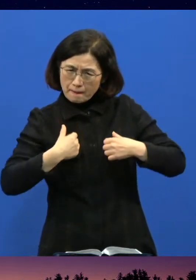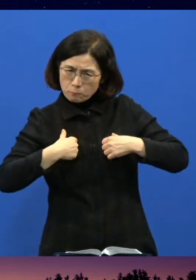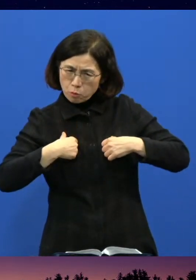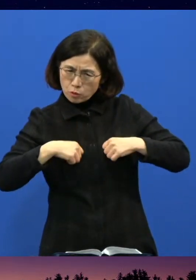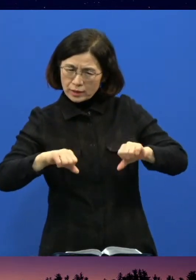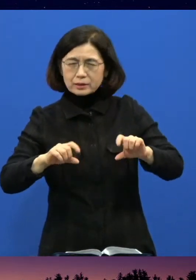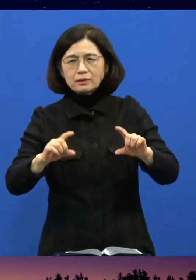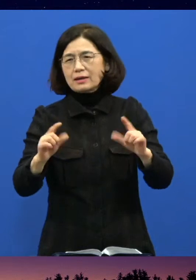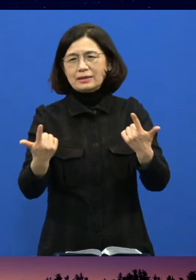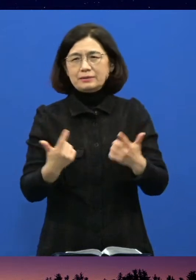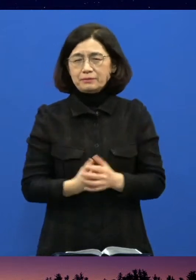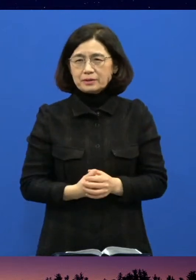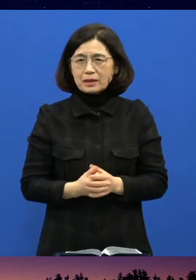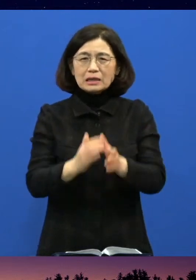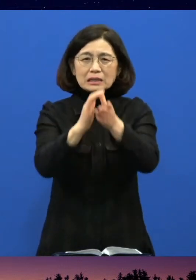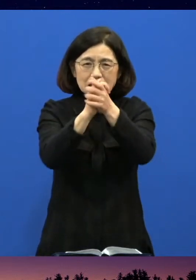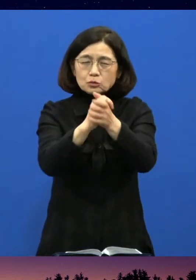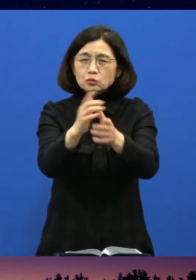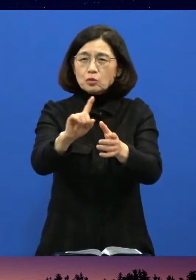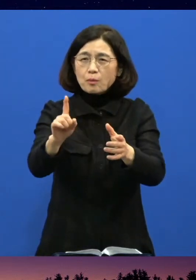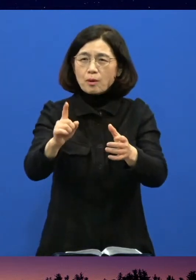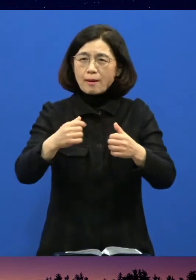포기하지 않는 거죠.